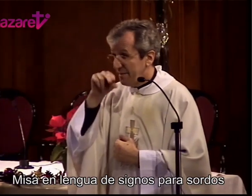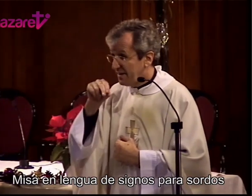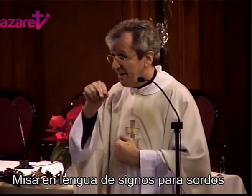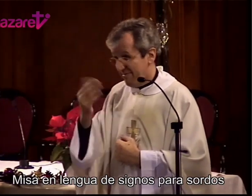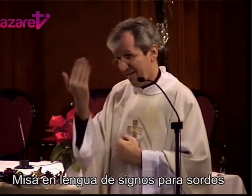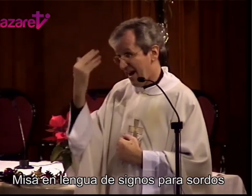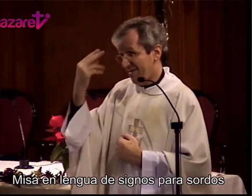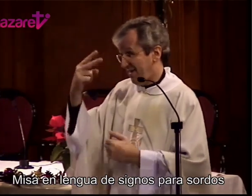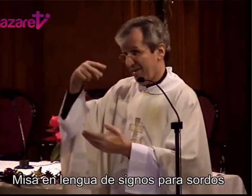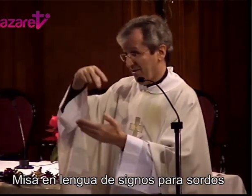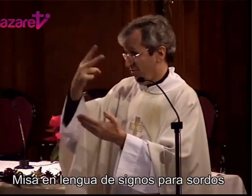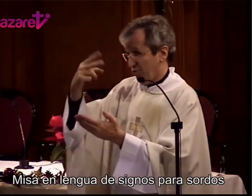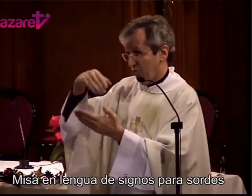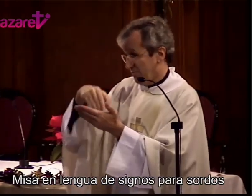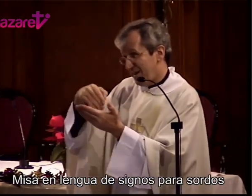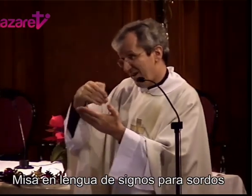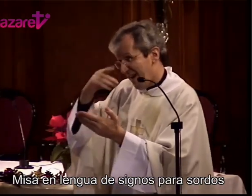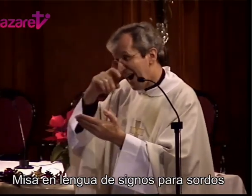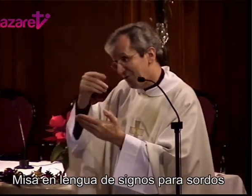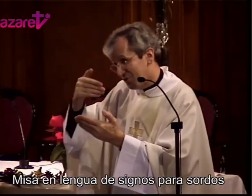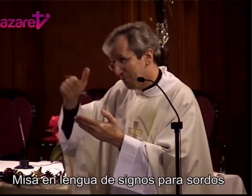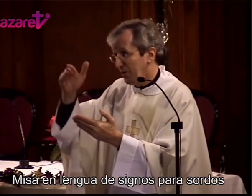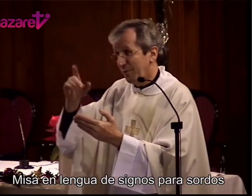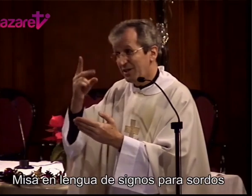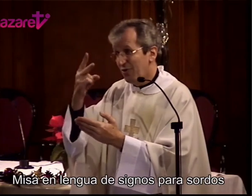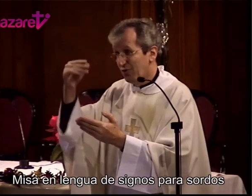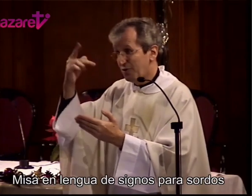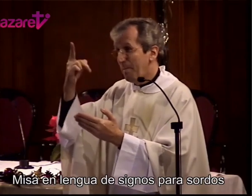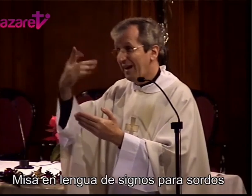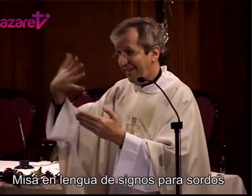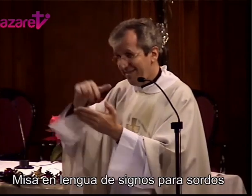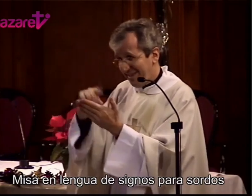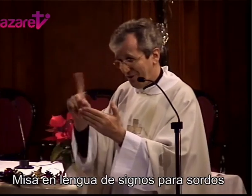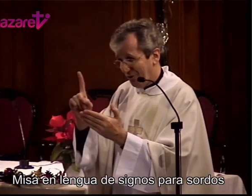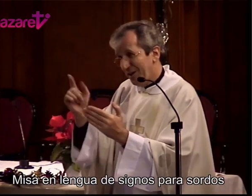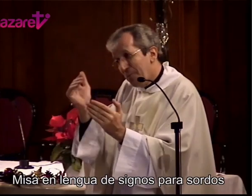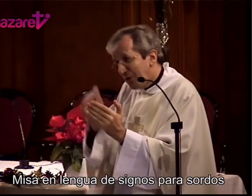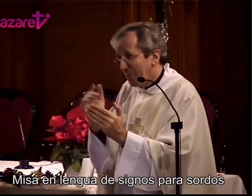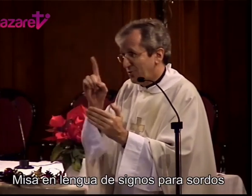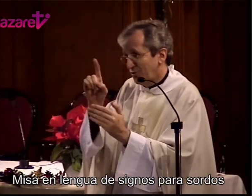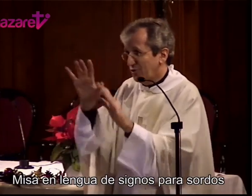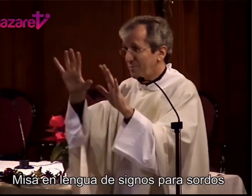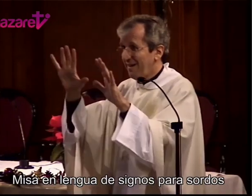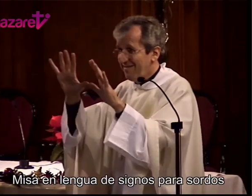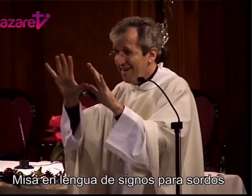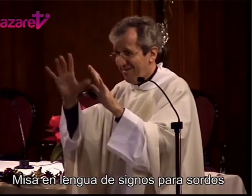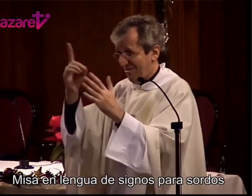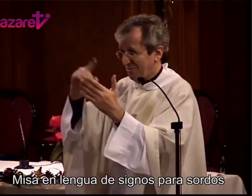Navidad hace 2000 años y un poquito más, 2015, no, un poquito menos, unos